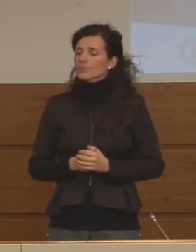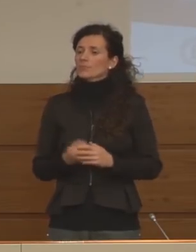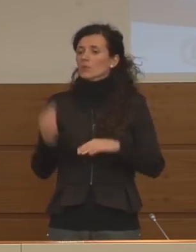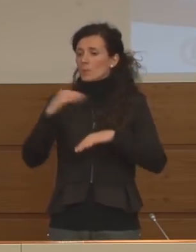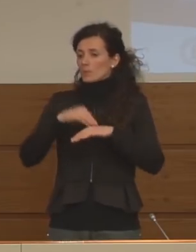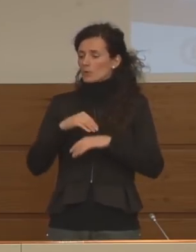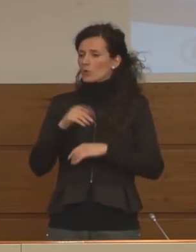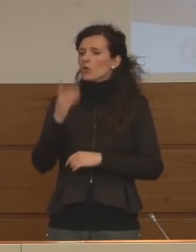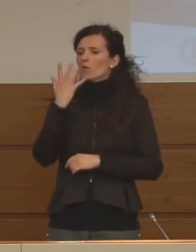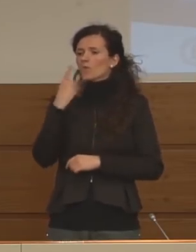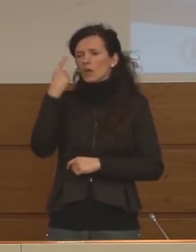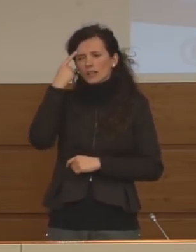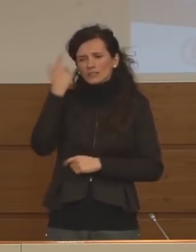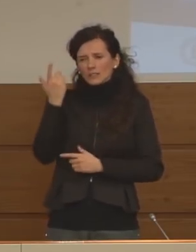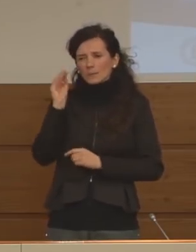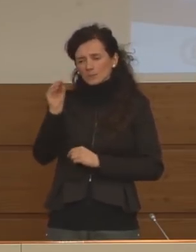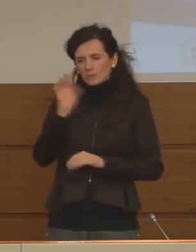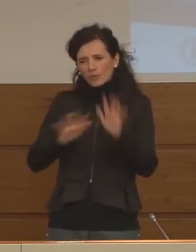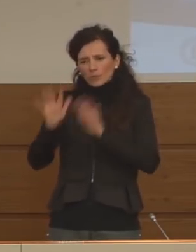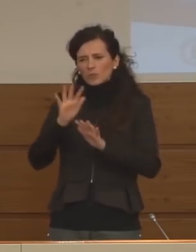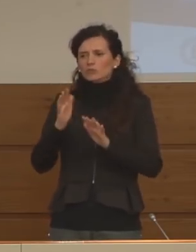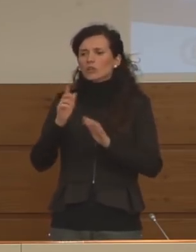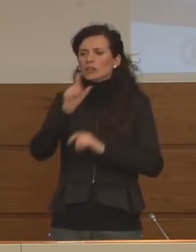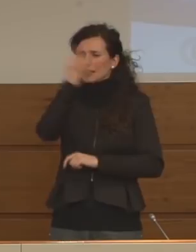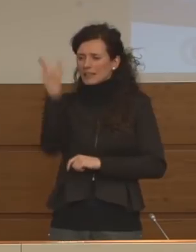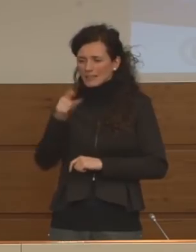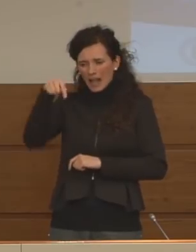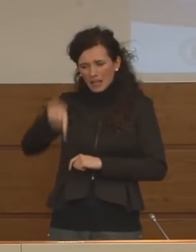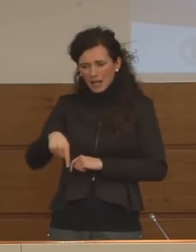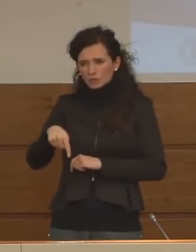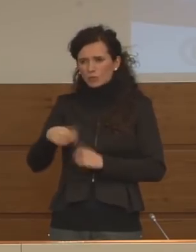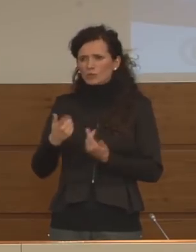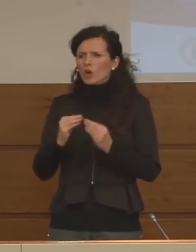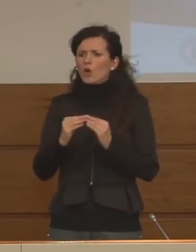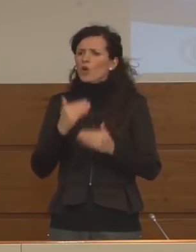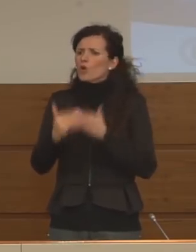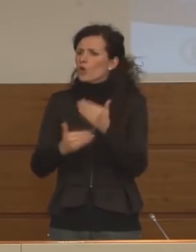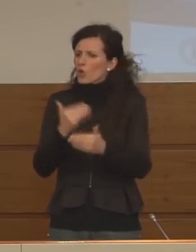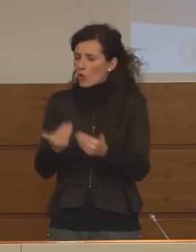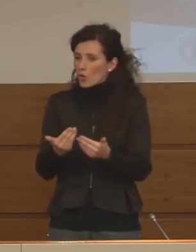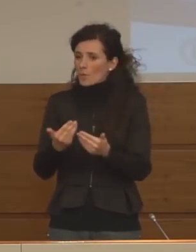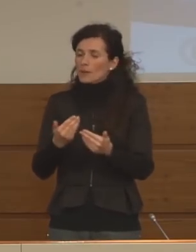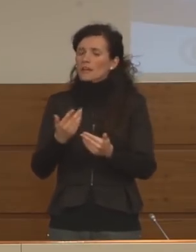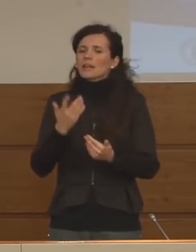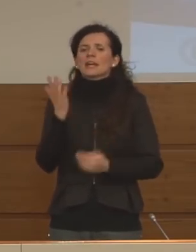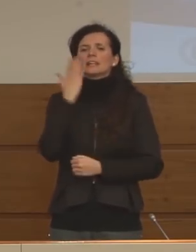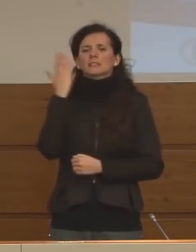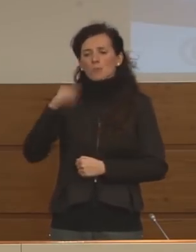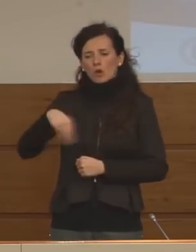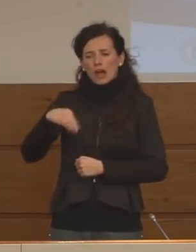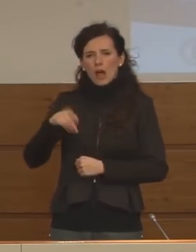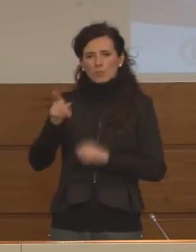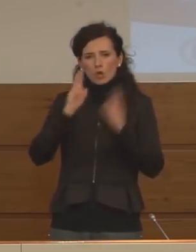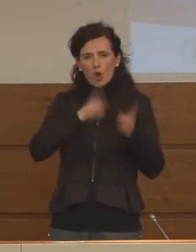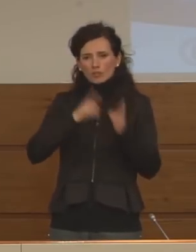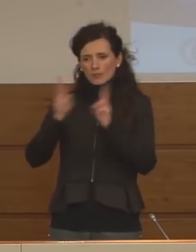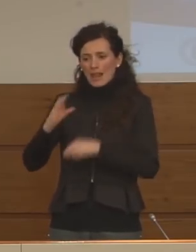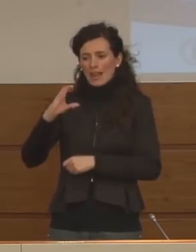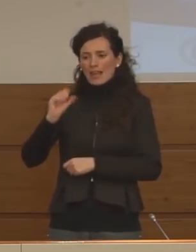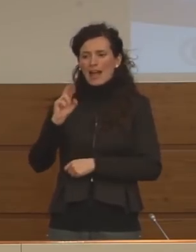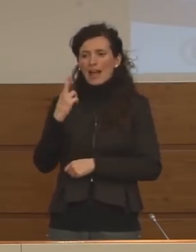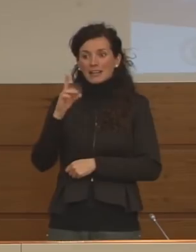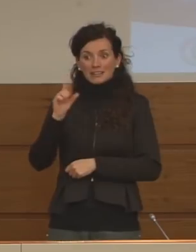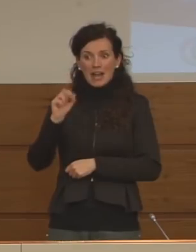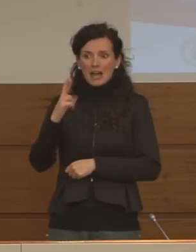per il sud italia perché ospedali come il calcio il cardarelli di napoli sono dei possibili e